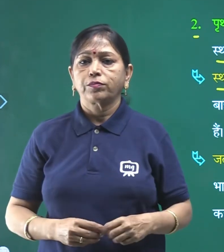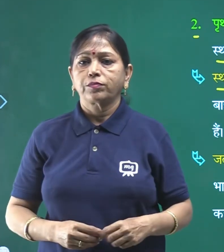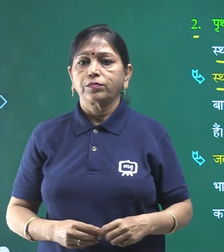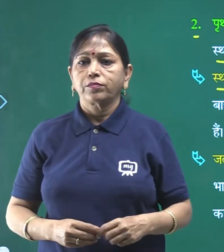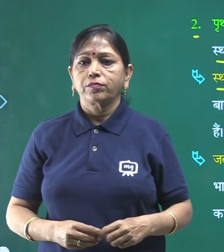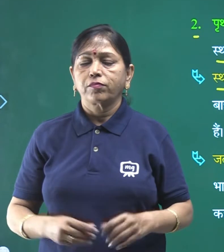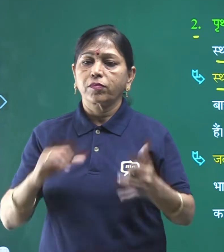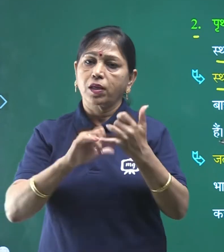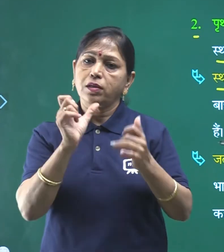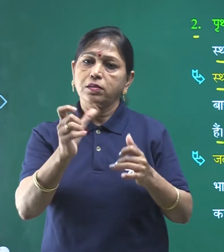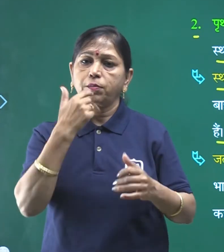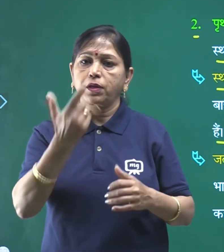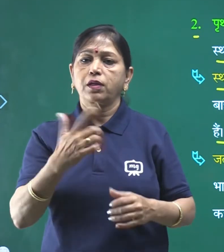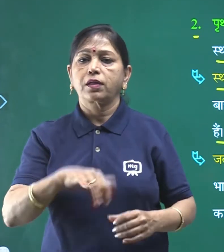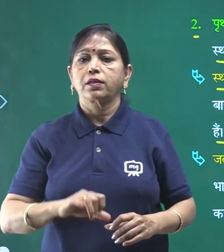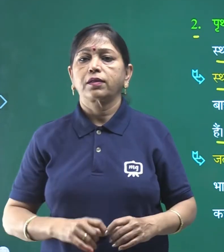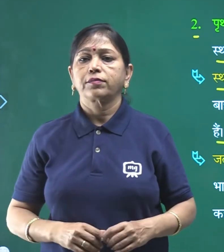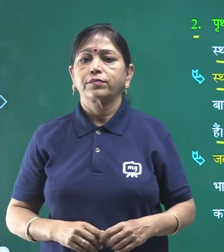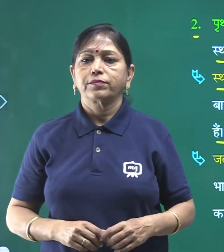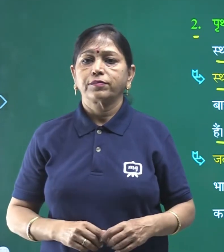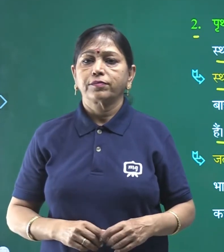कि स्थलमंडल कहते हैं जलमंडल